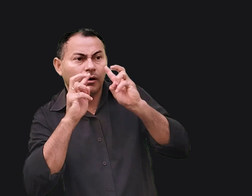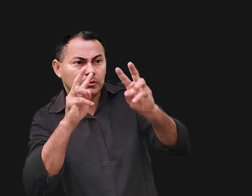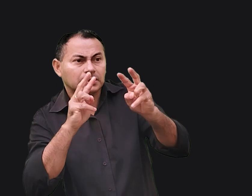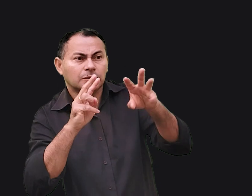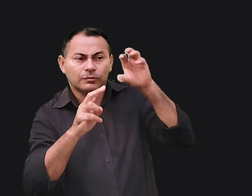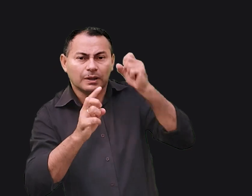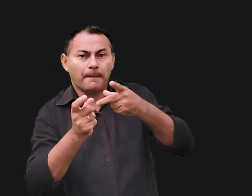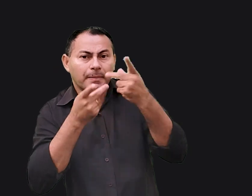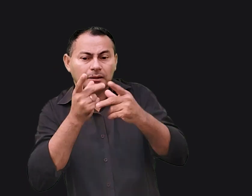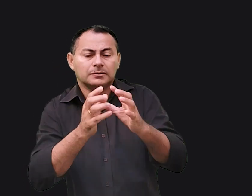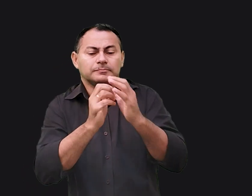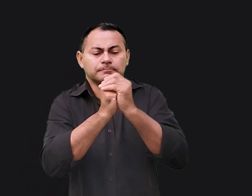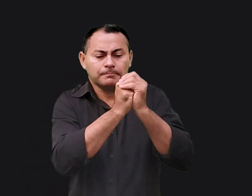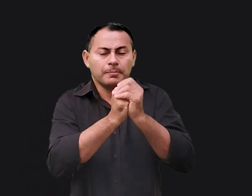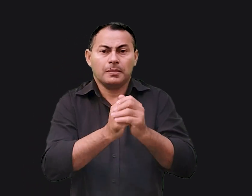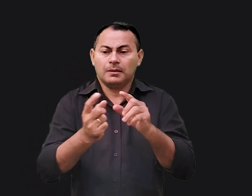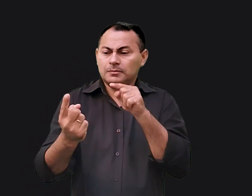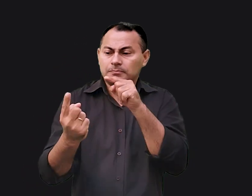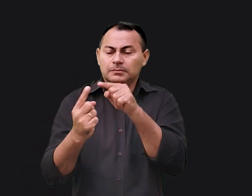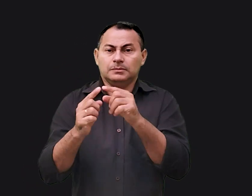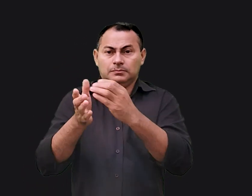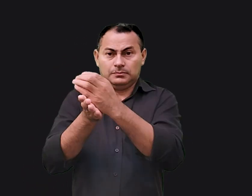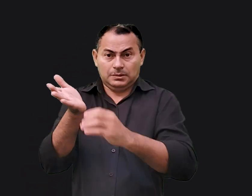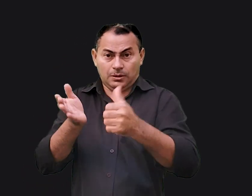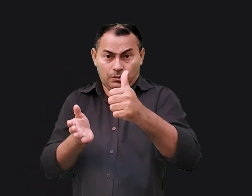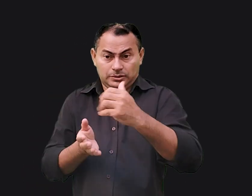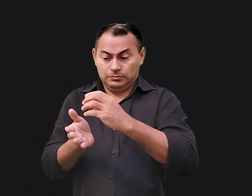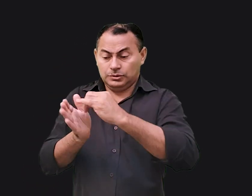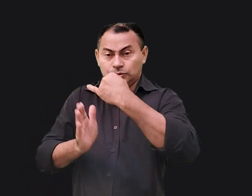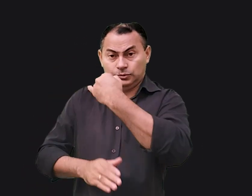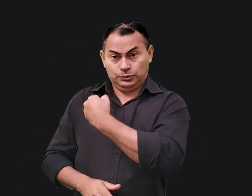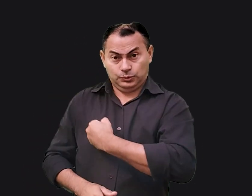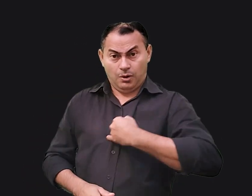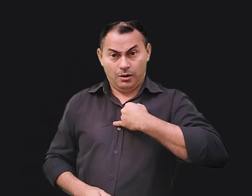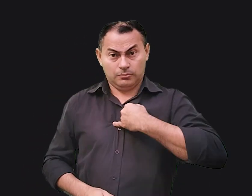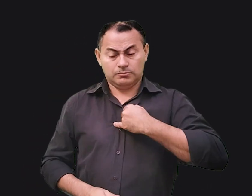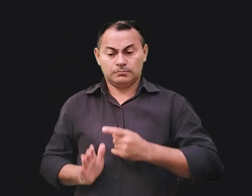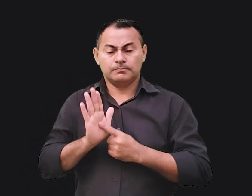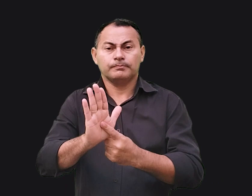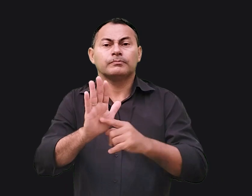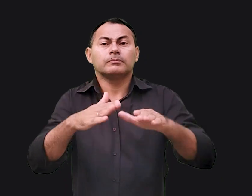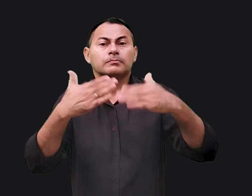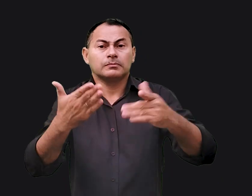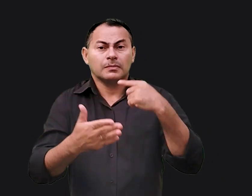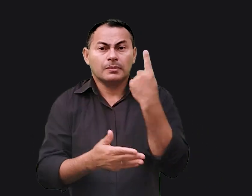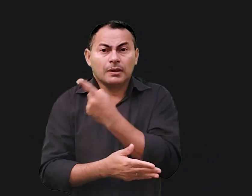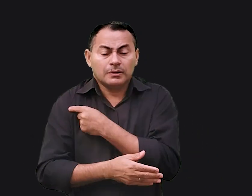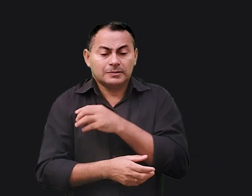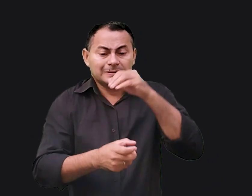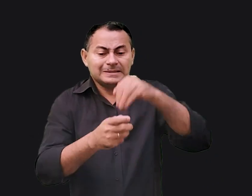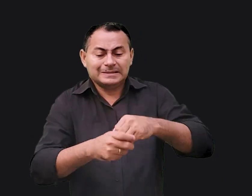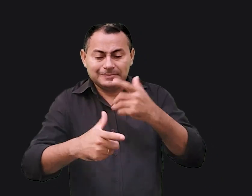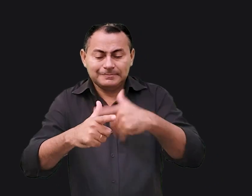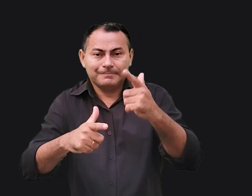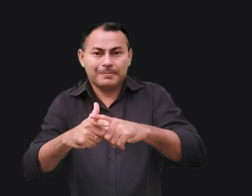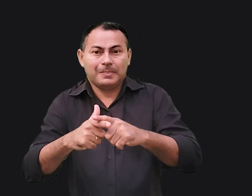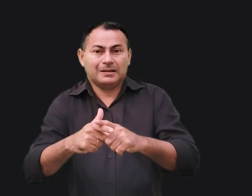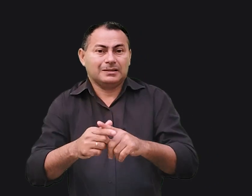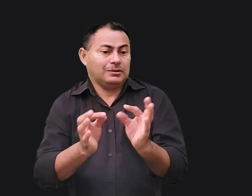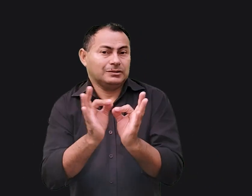adorando-o. Creio que o propósito do capítulo 11 de João seja mostrar que quando estamos no meio de um problema